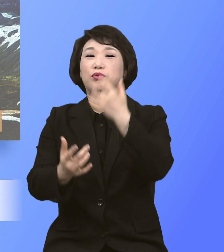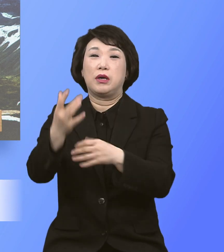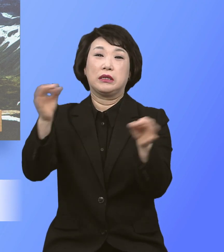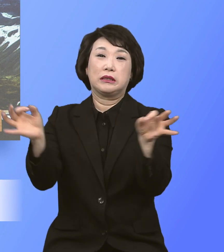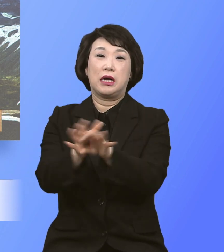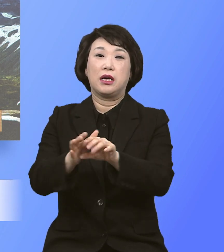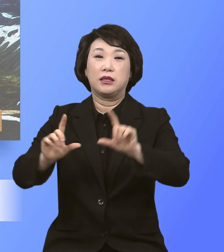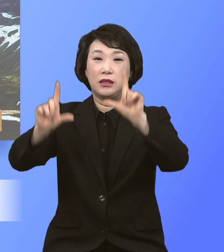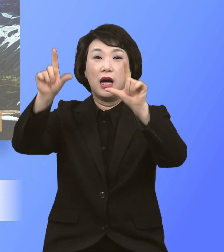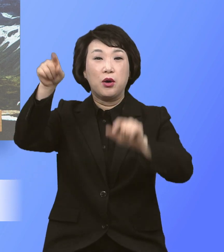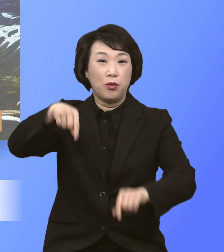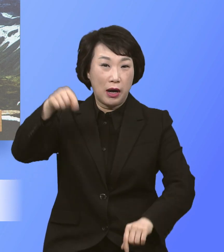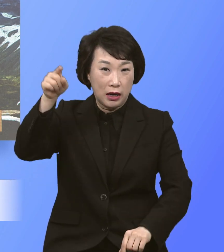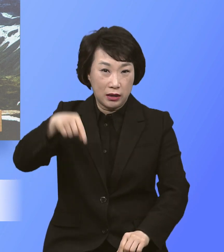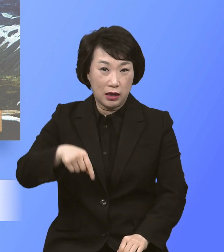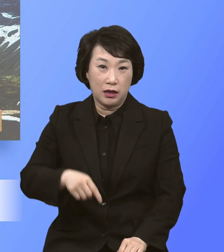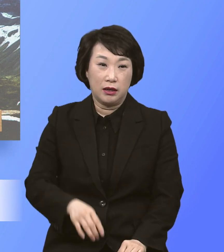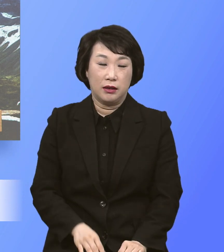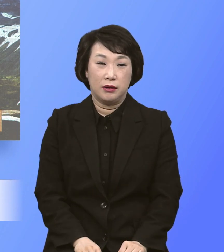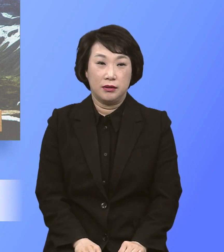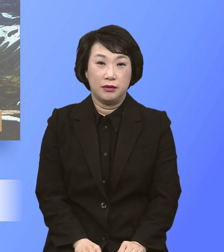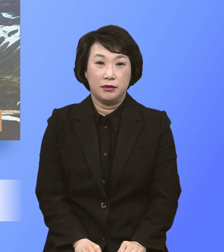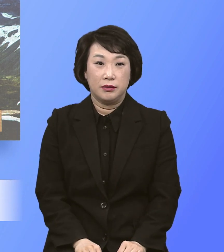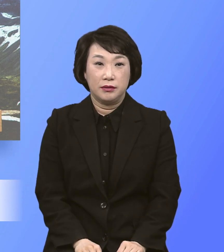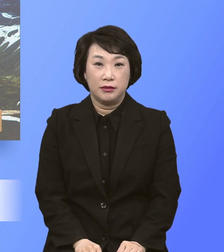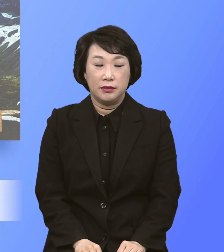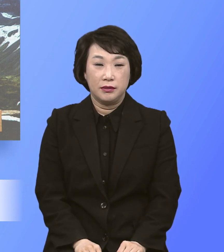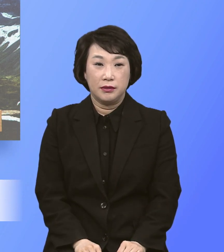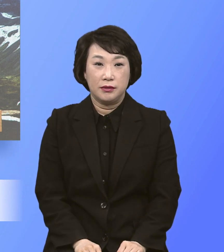사라져 없어지는 날이 온다고 말했으나